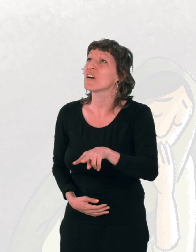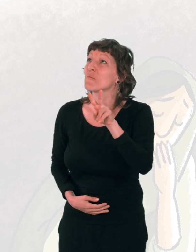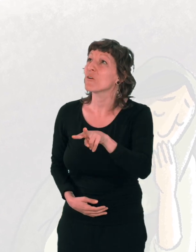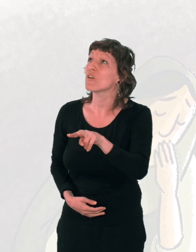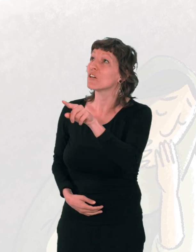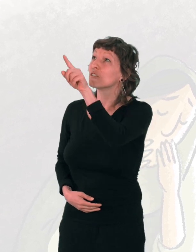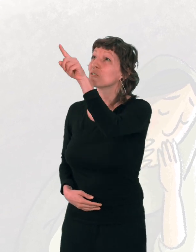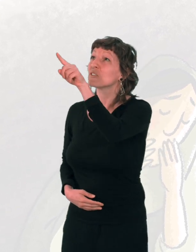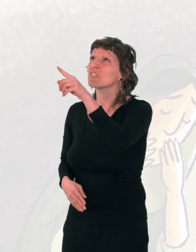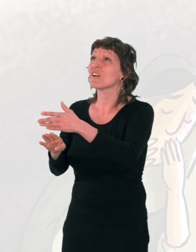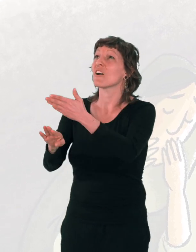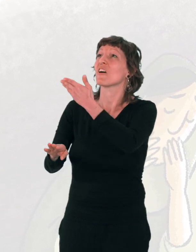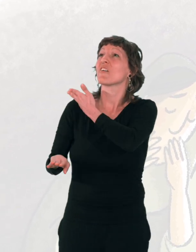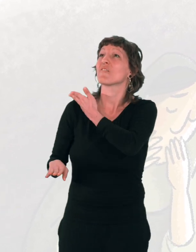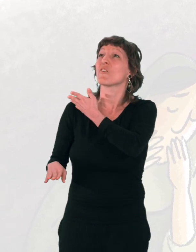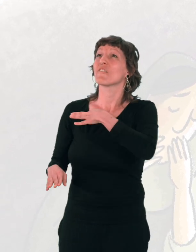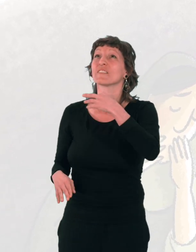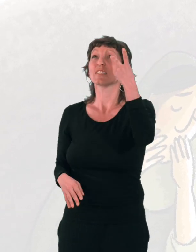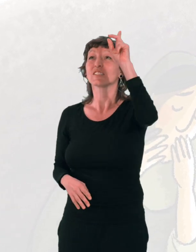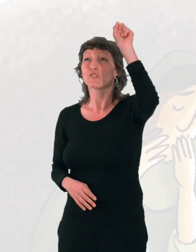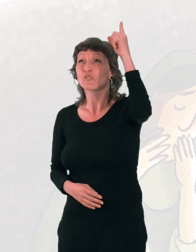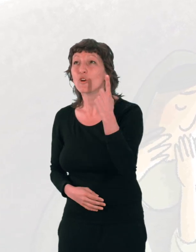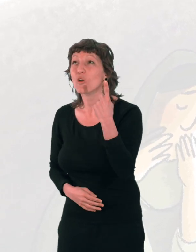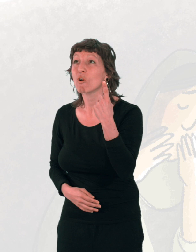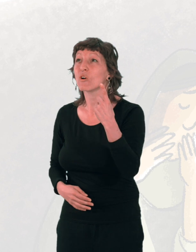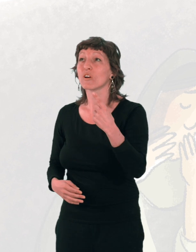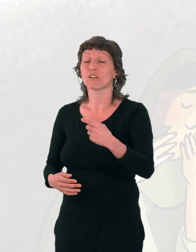Vraiment, cet homme était fils de Dieu ».